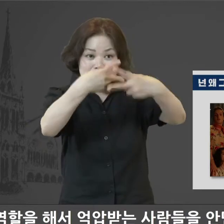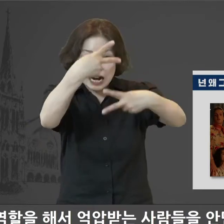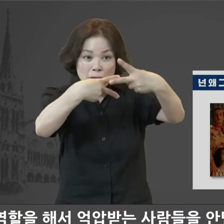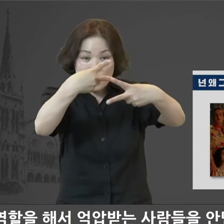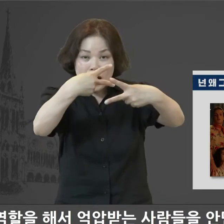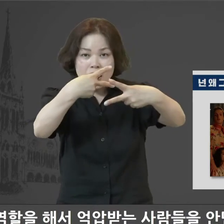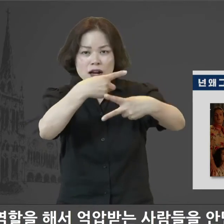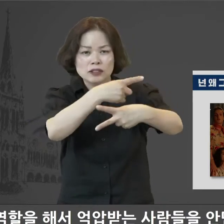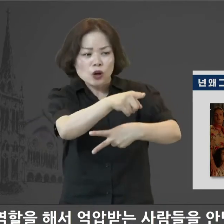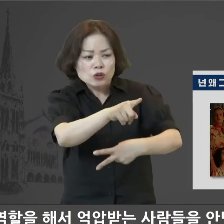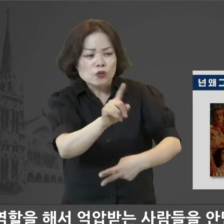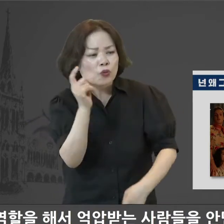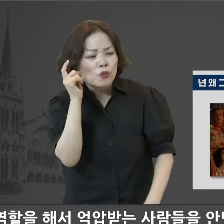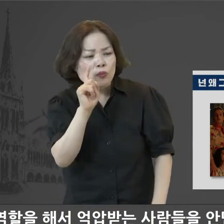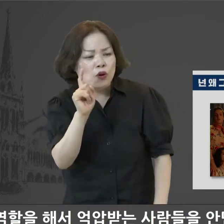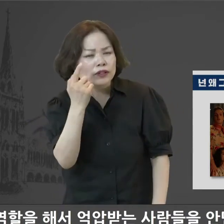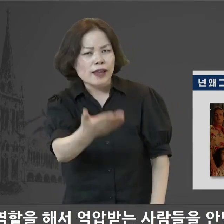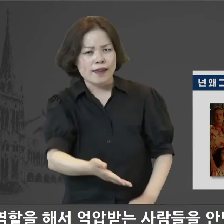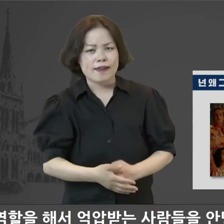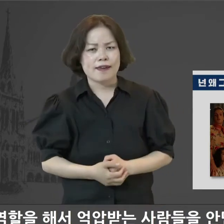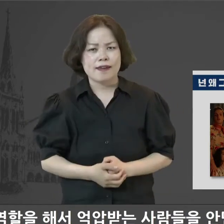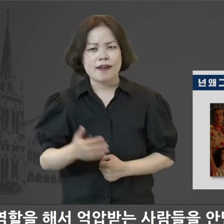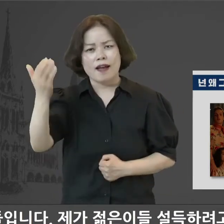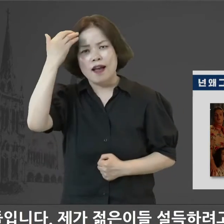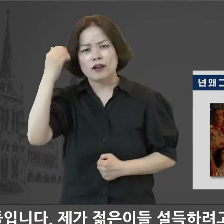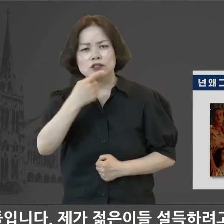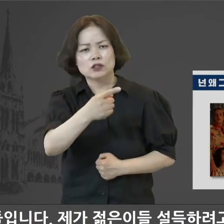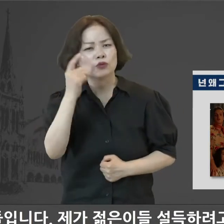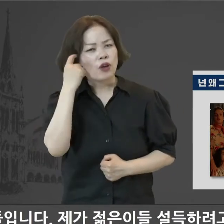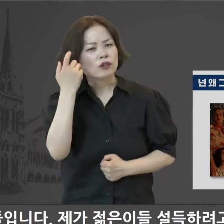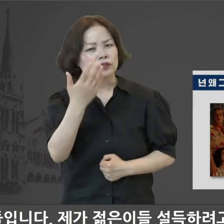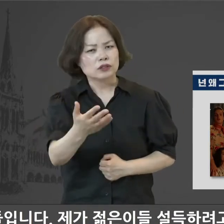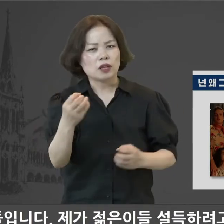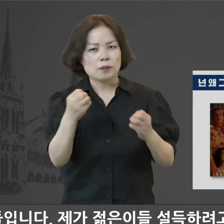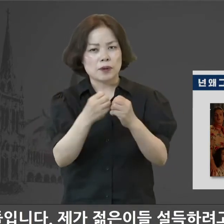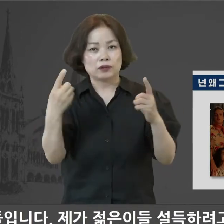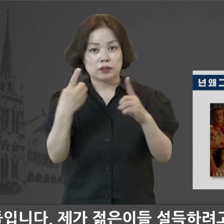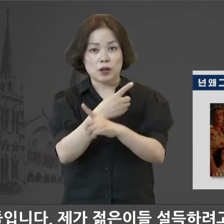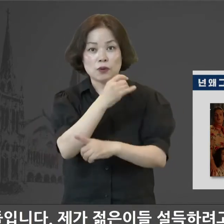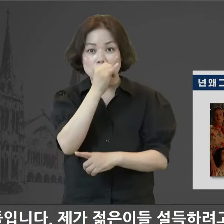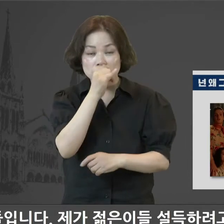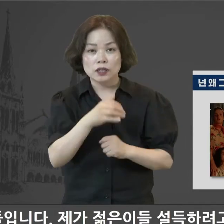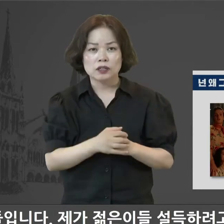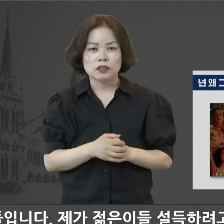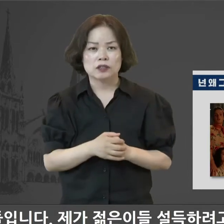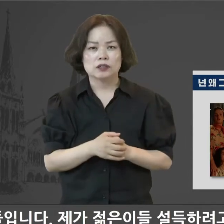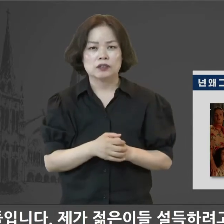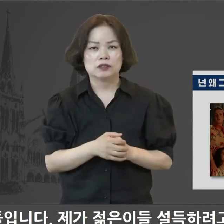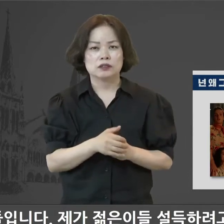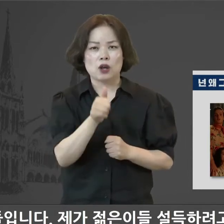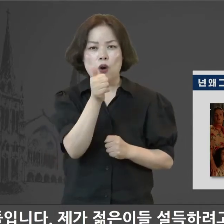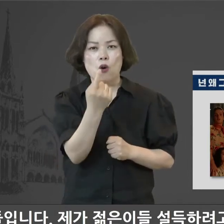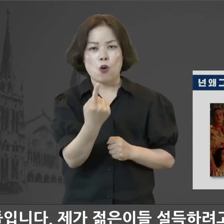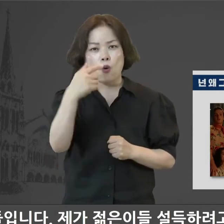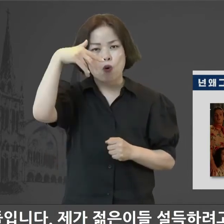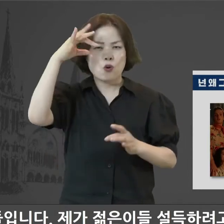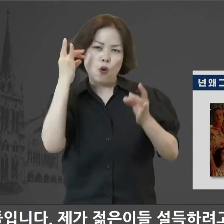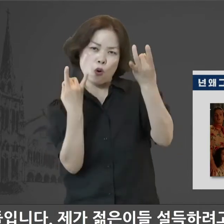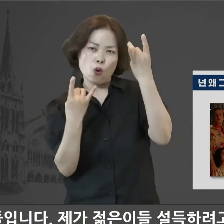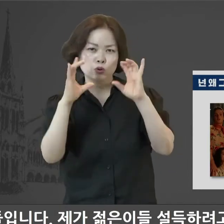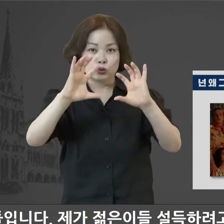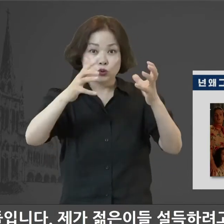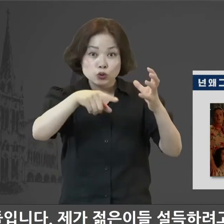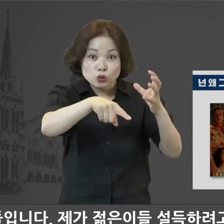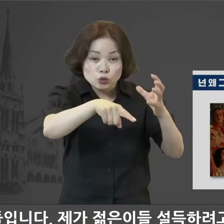그래? 이런 드라마가 있어요. 그러니까 한국말로는 넌 왜 그래로 번역돼서 나오는데, 저게 이제 호주 드라마인데